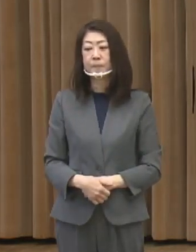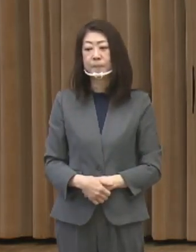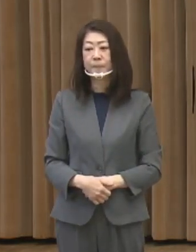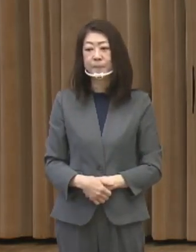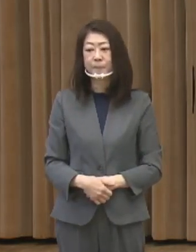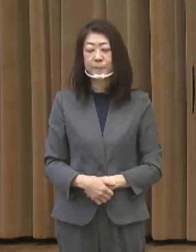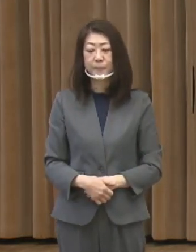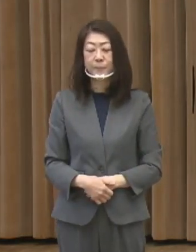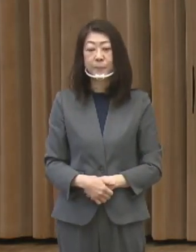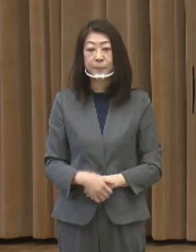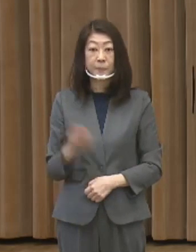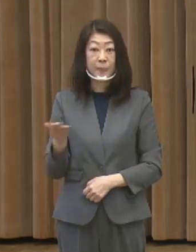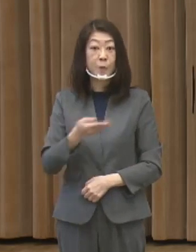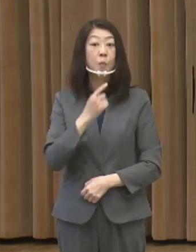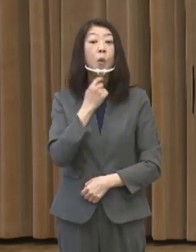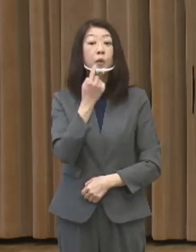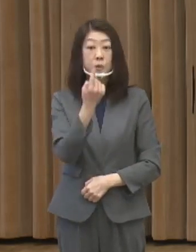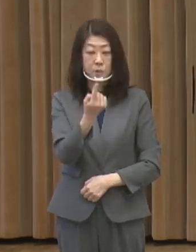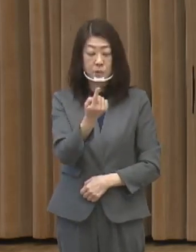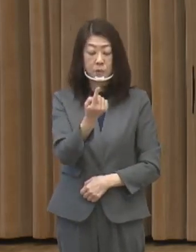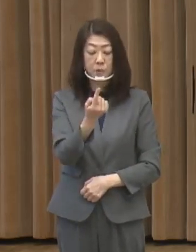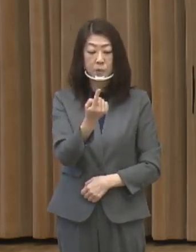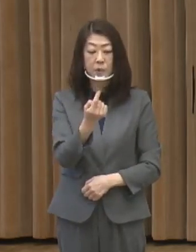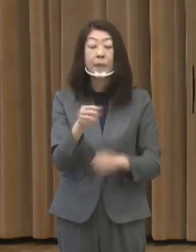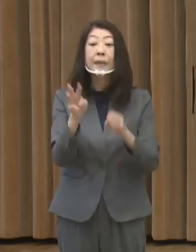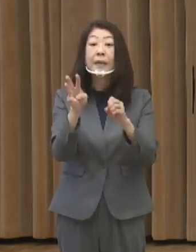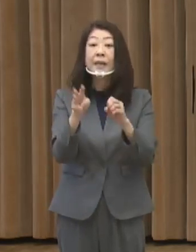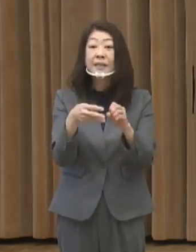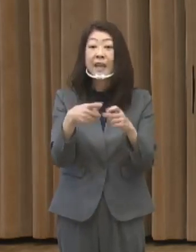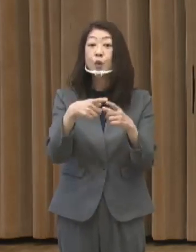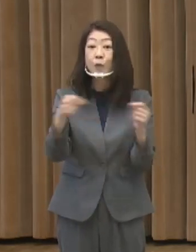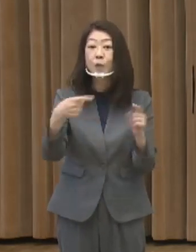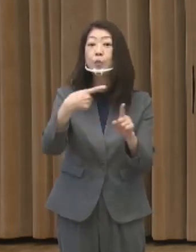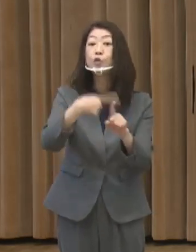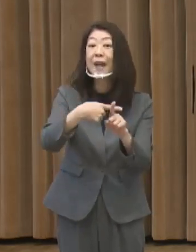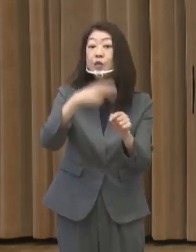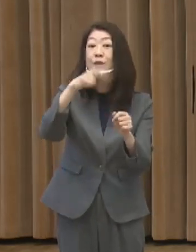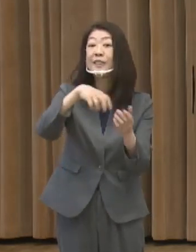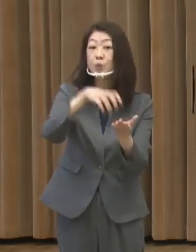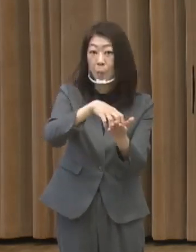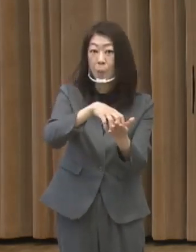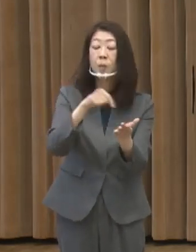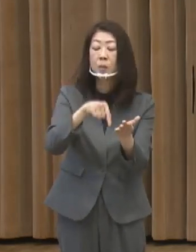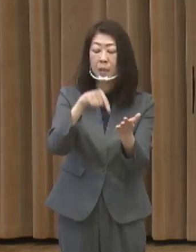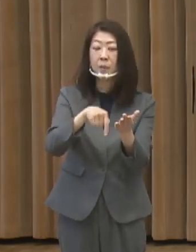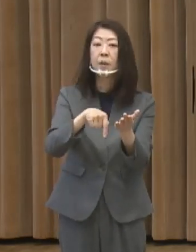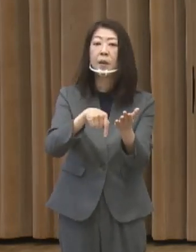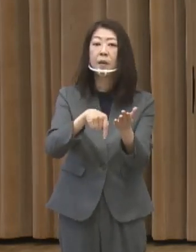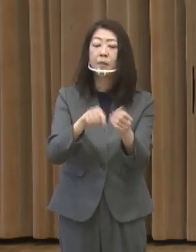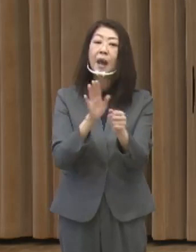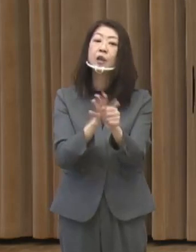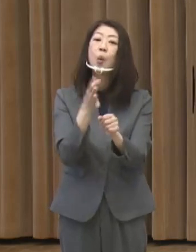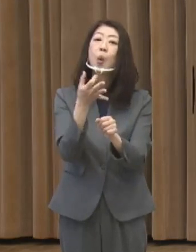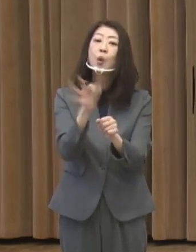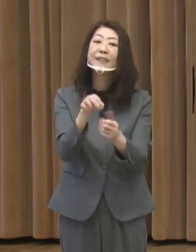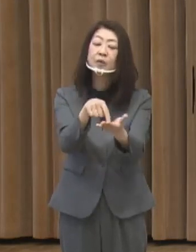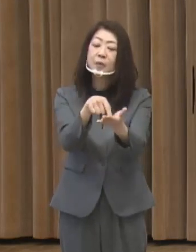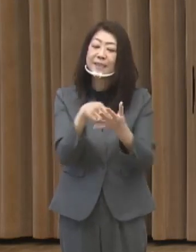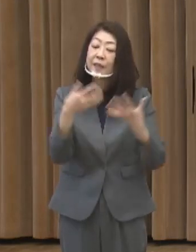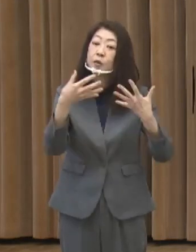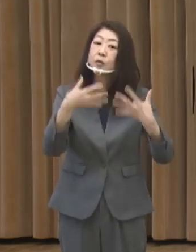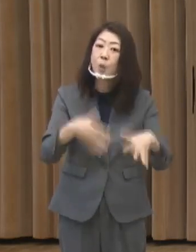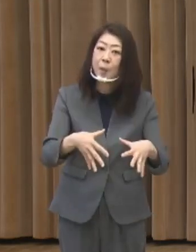はい、もう一点、産油の国のプラスの認証なんですけれど、まあ、これはまあ協力金の申請の要件